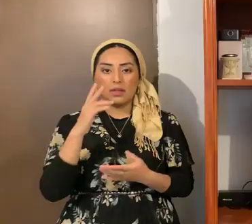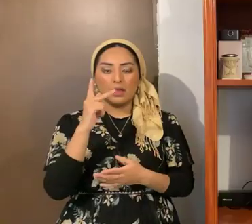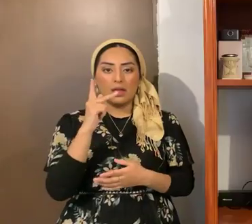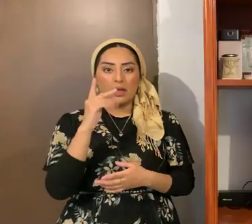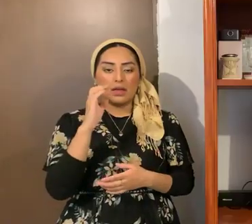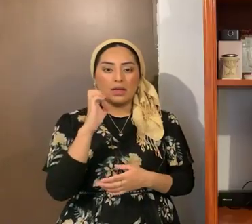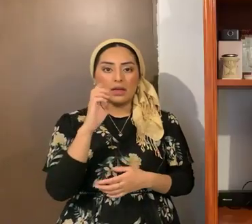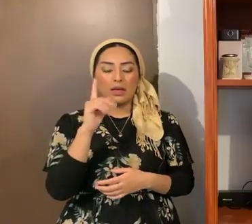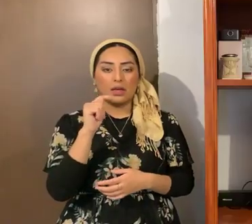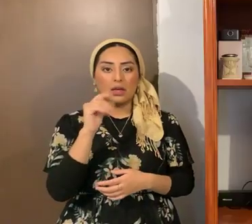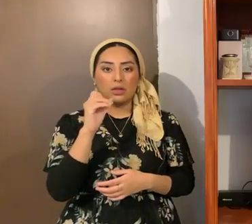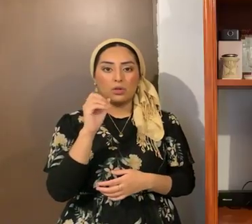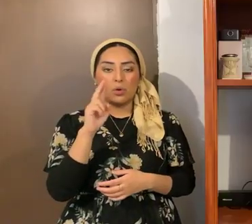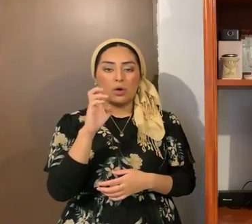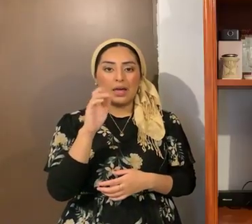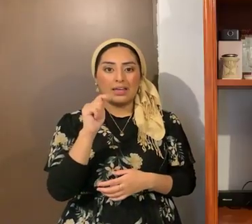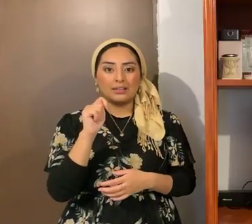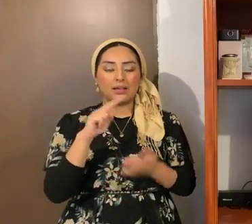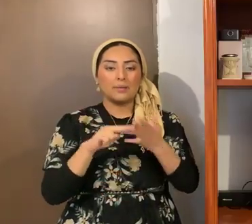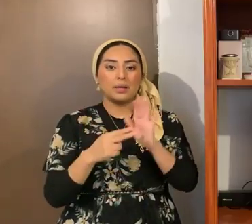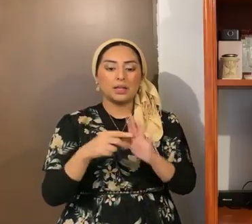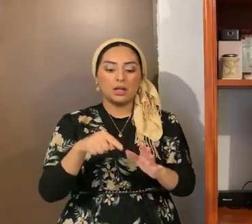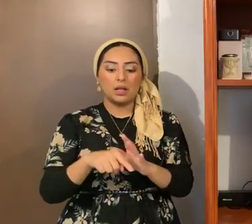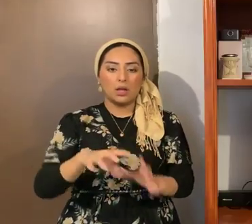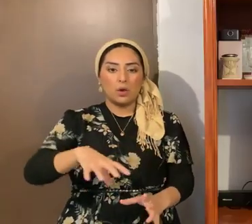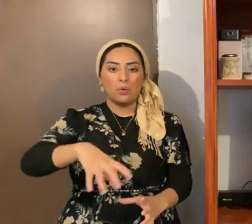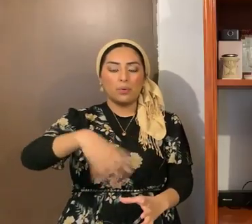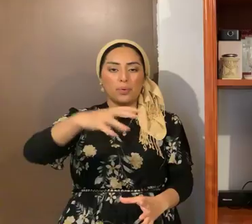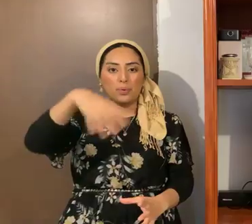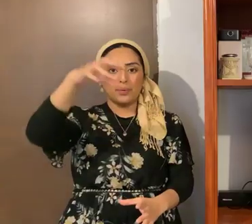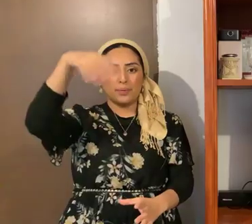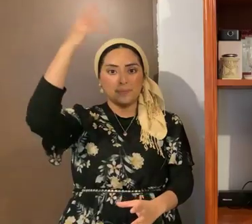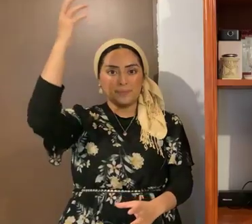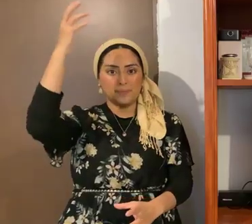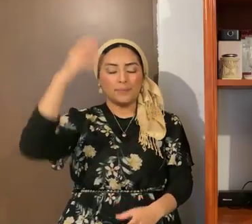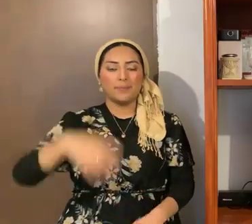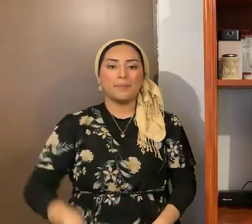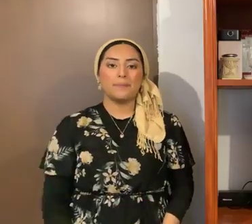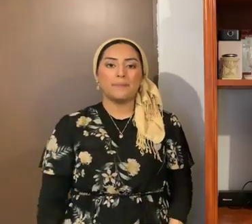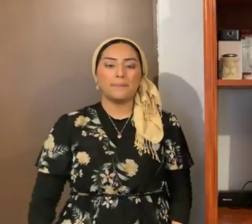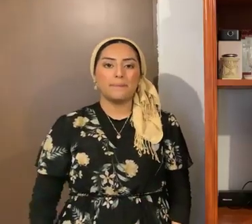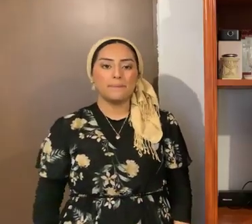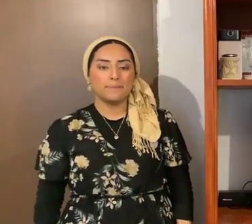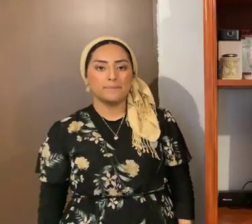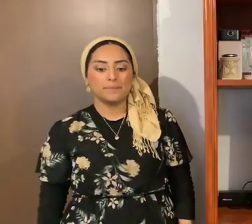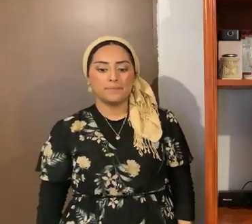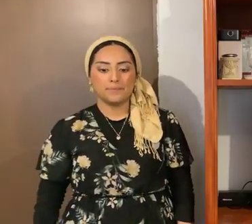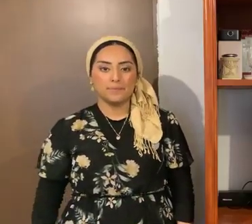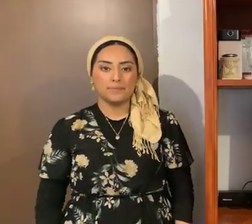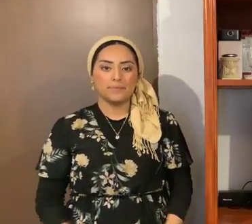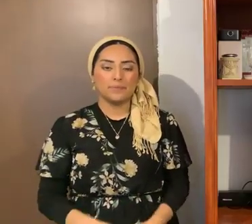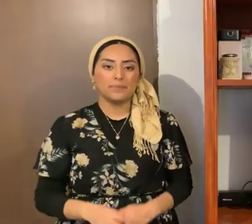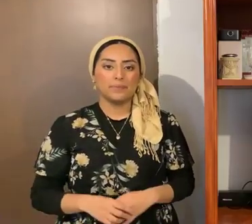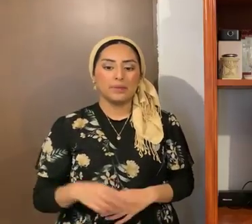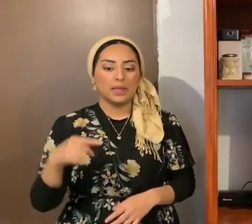ketoret, o sea, el incienso. Los rebeldes ofrecían el incienso, pero eso no